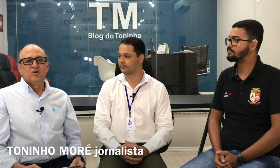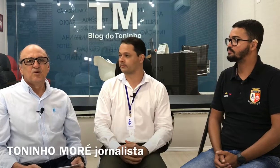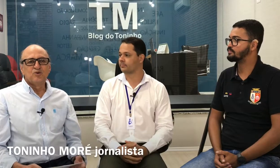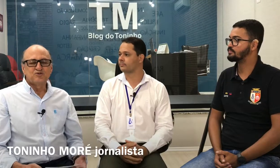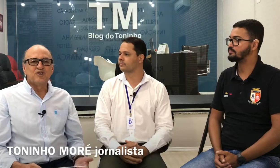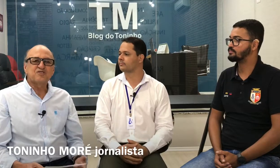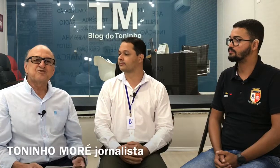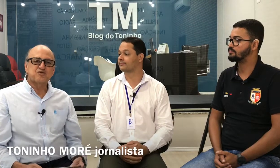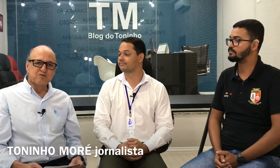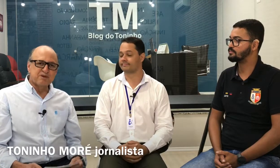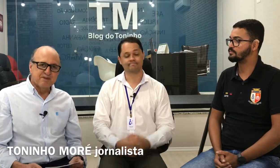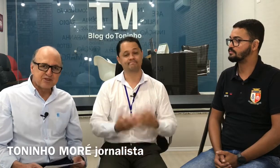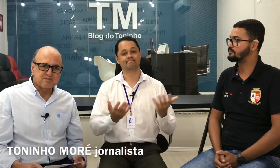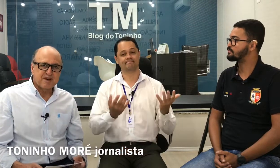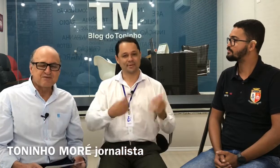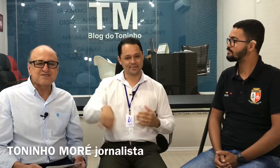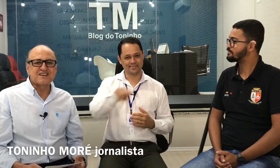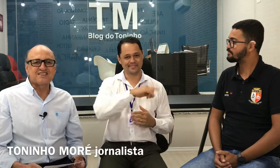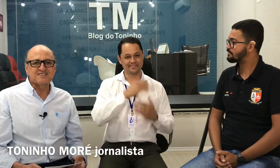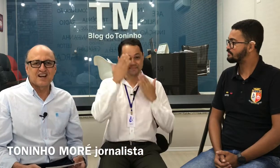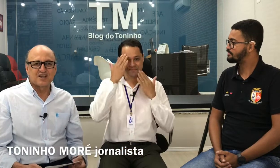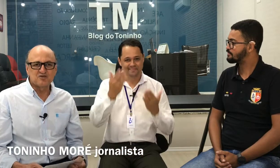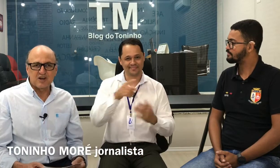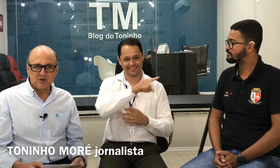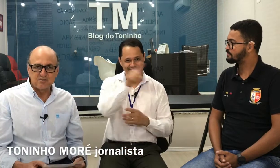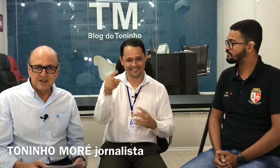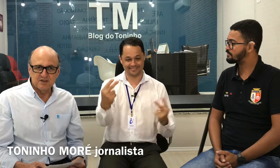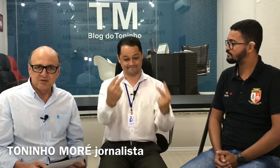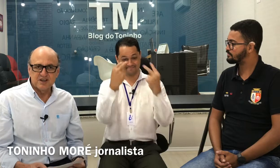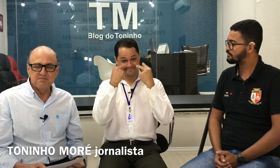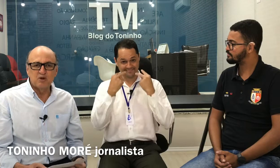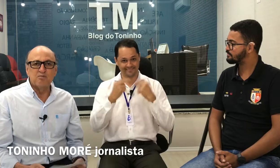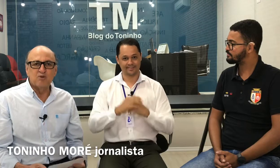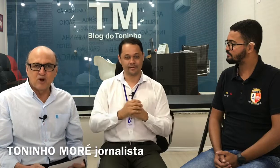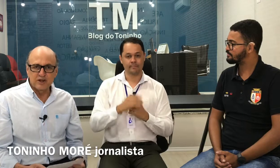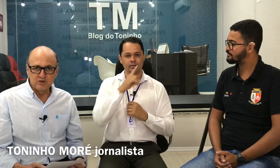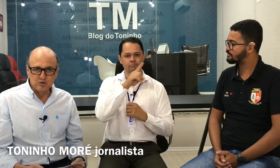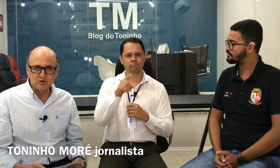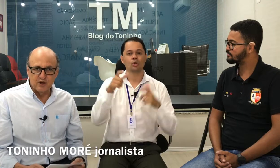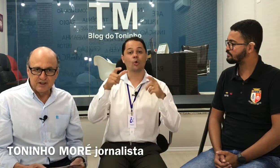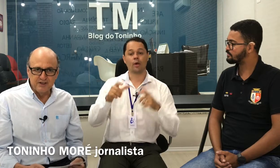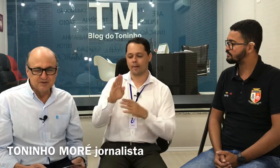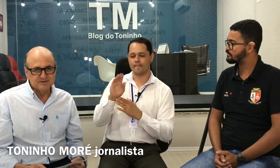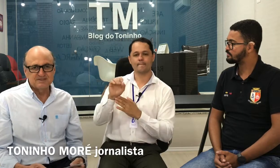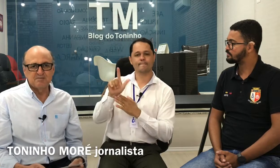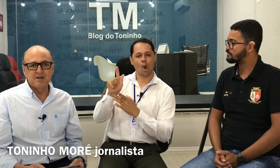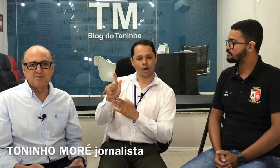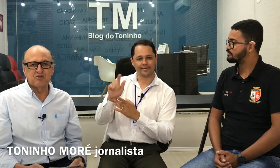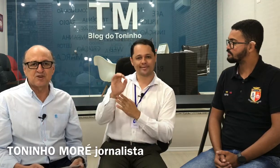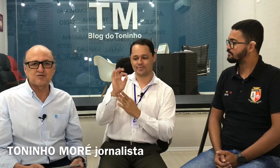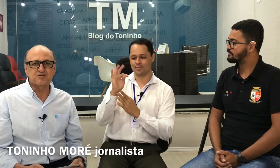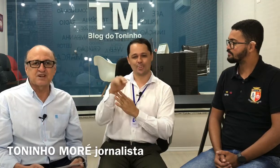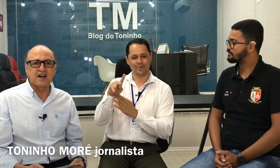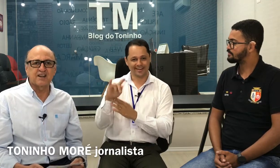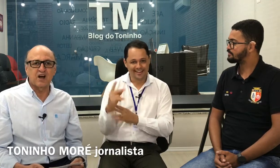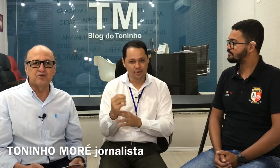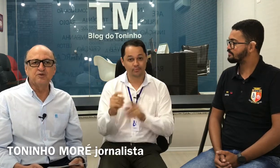Os nossos cumprimentos para você que está nos acompanhando aí pelo blog do Toninho, também pelo nosso canal do